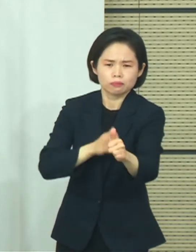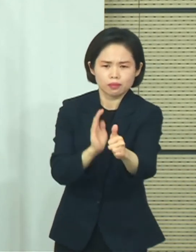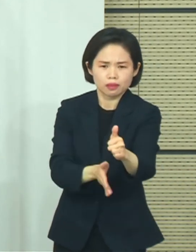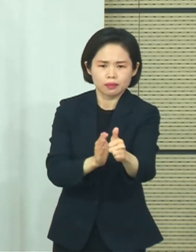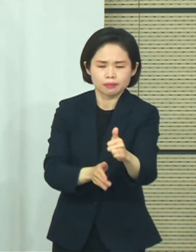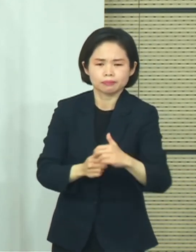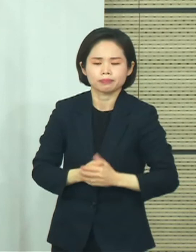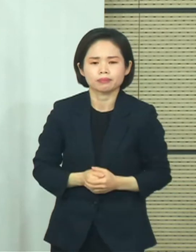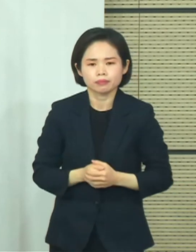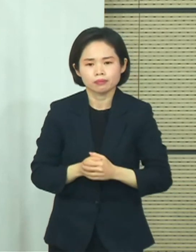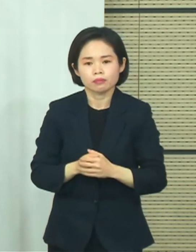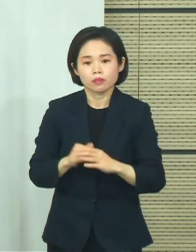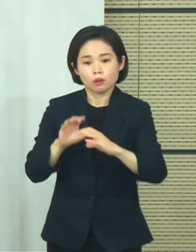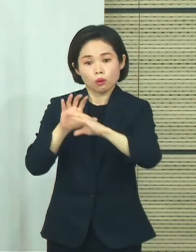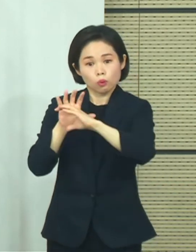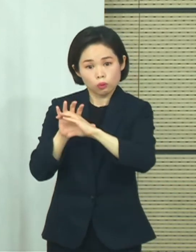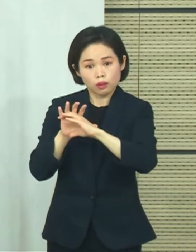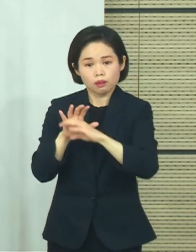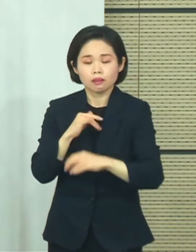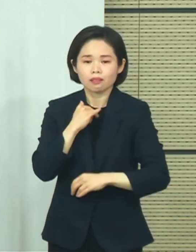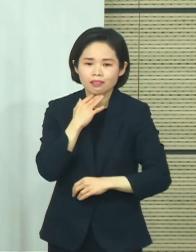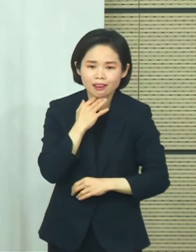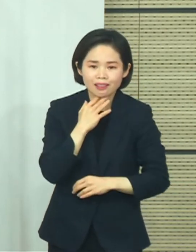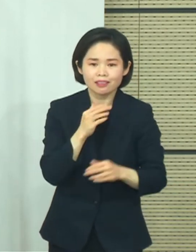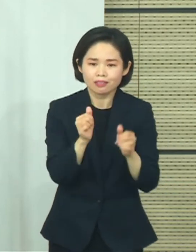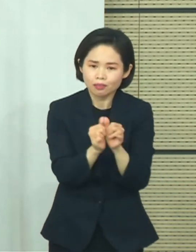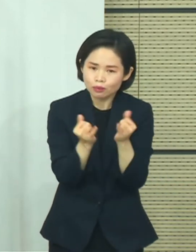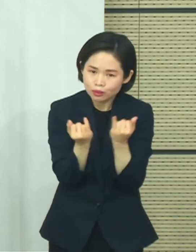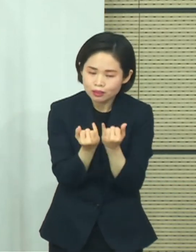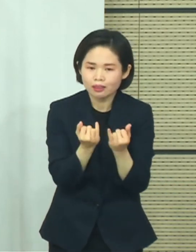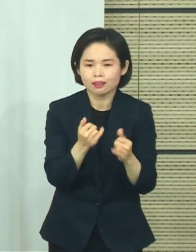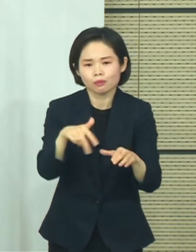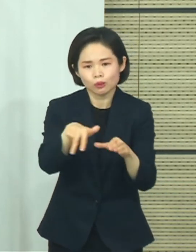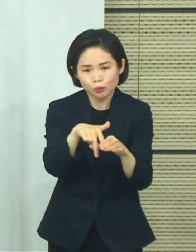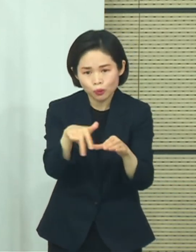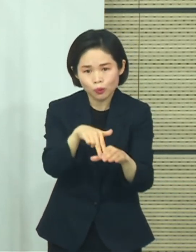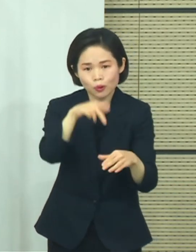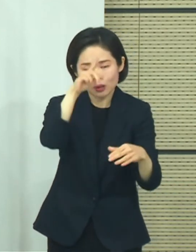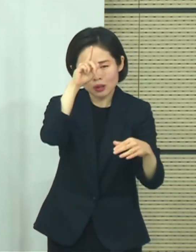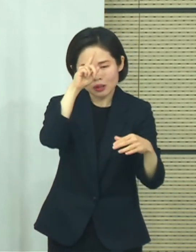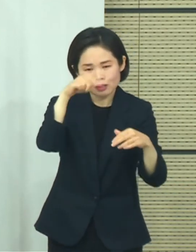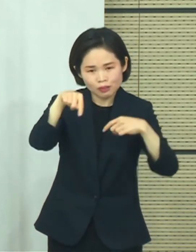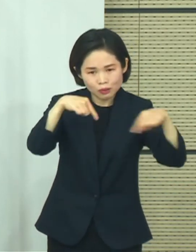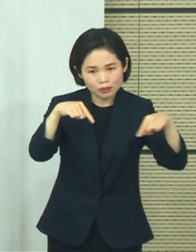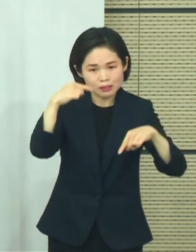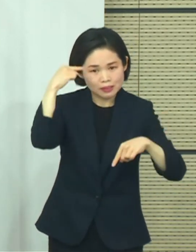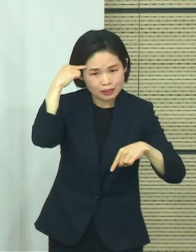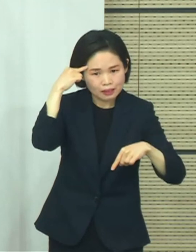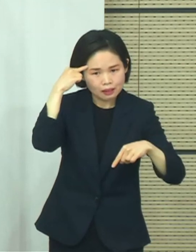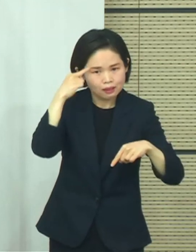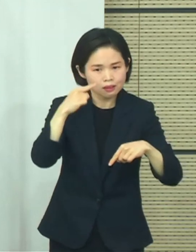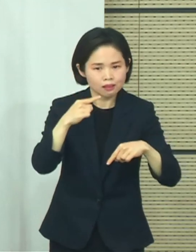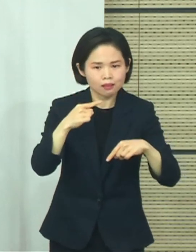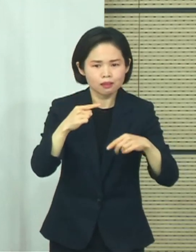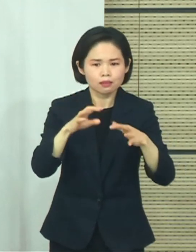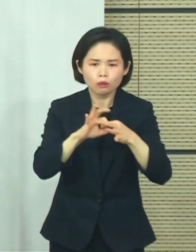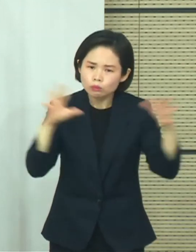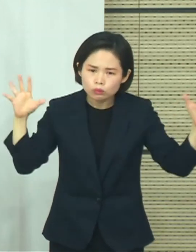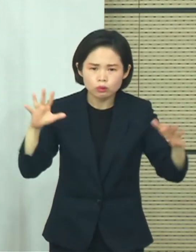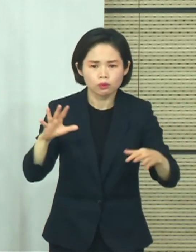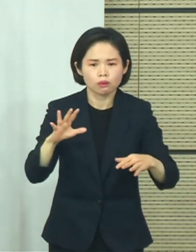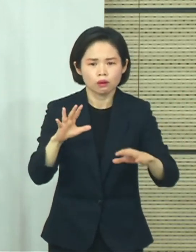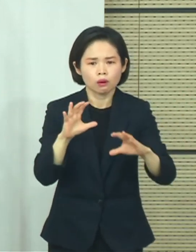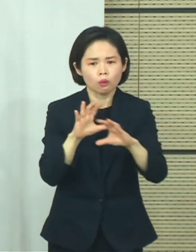코로나 1 고난 3 * 국적 같이 역 종교 정치적 입장과 관계없이 노출될 수 있습니다